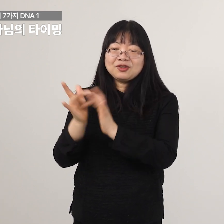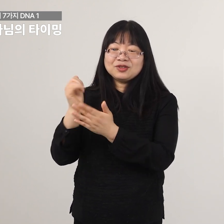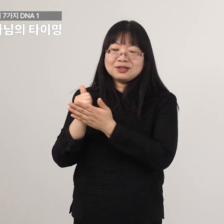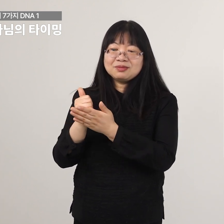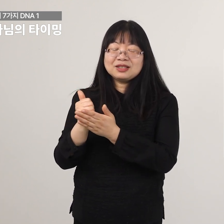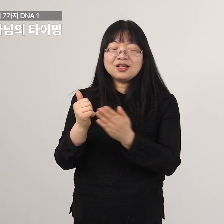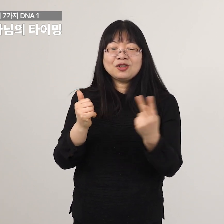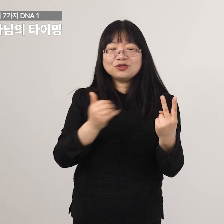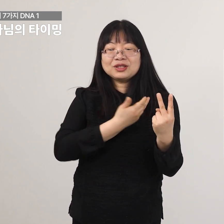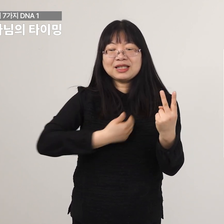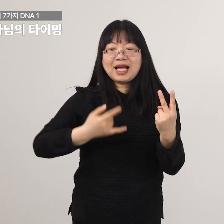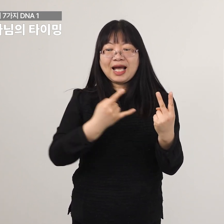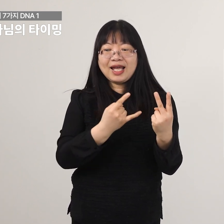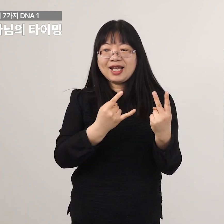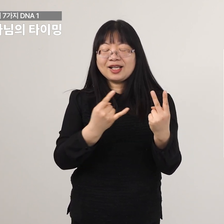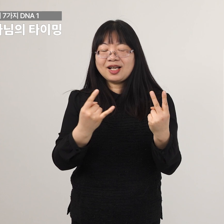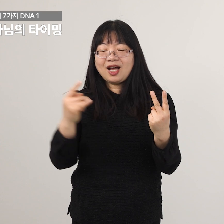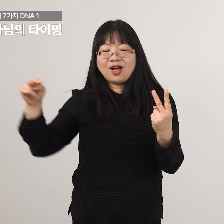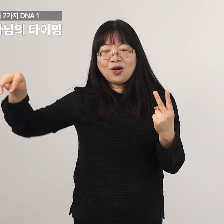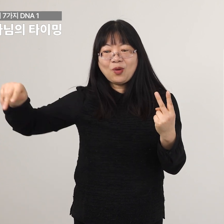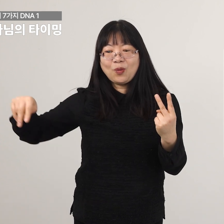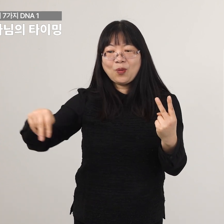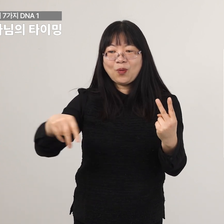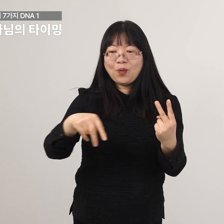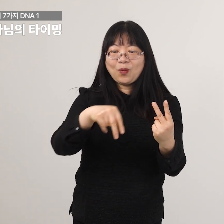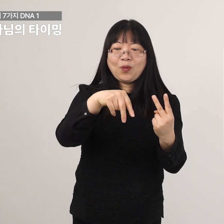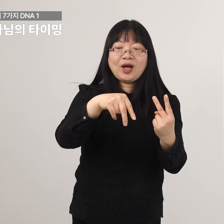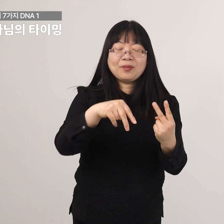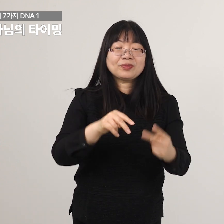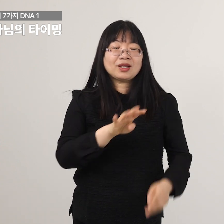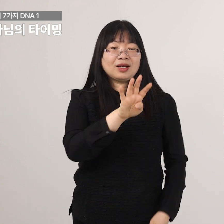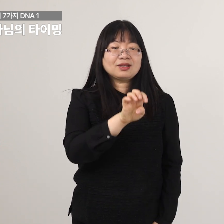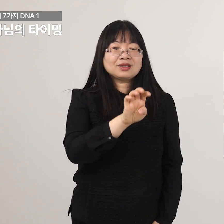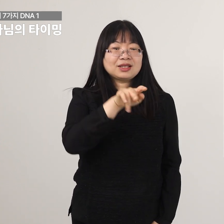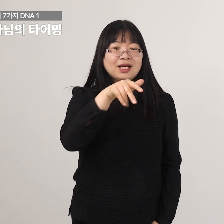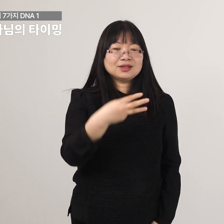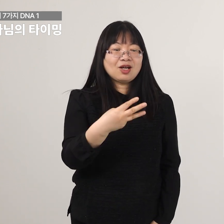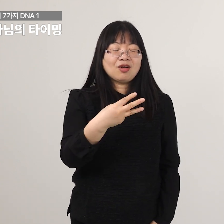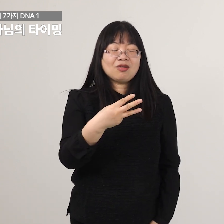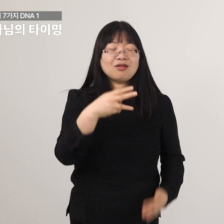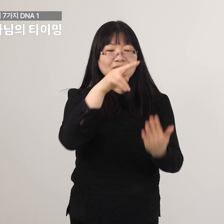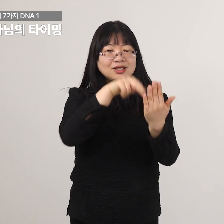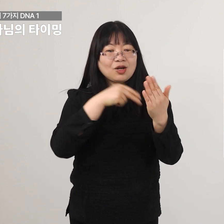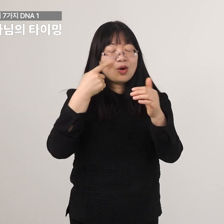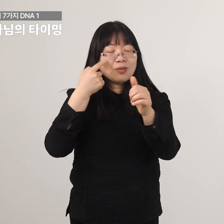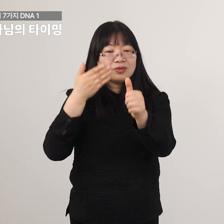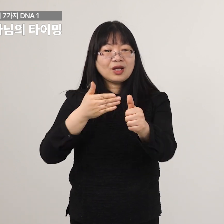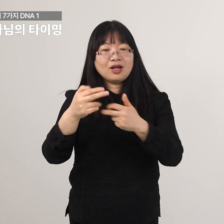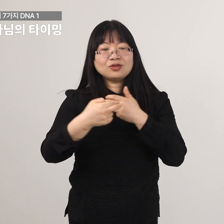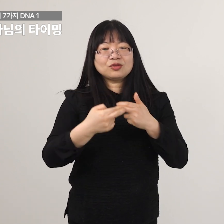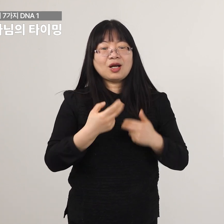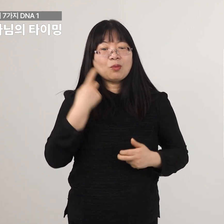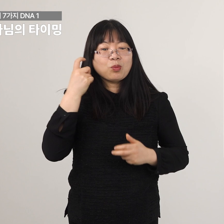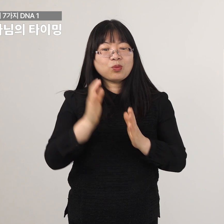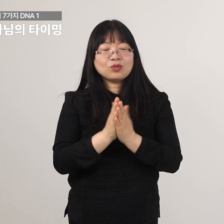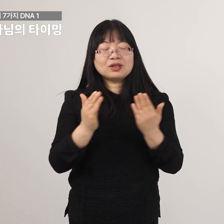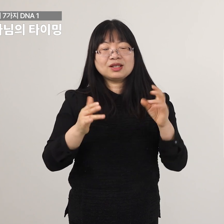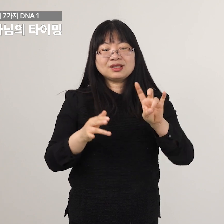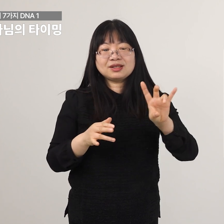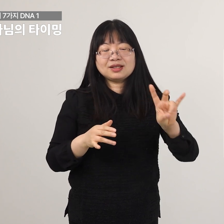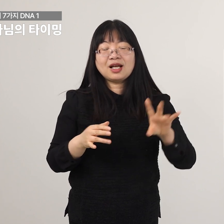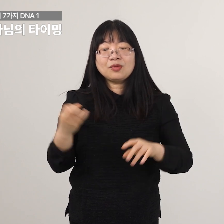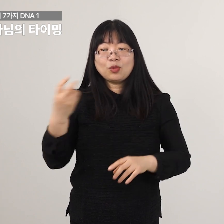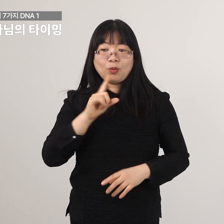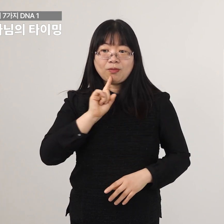나타나세요. 우리 44절부터 우리 성경을 좀 보십시다. 누가복음 24장.